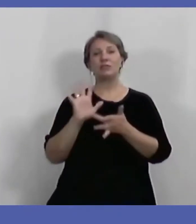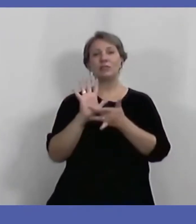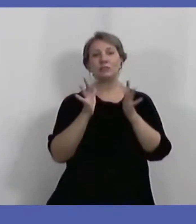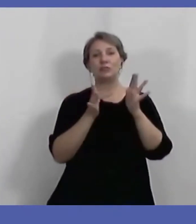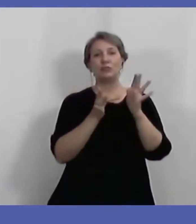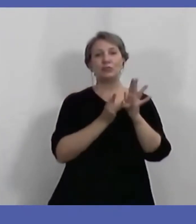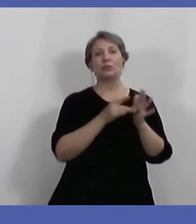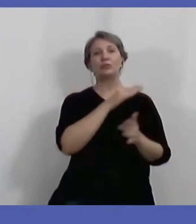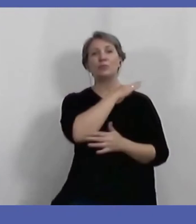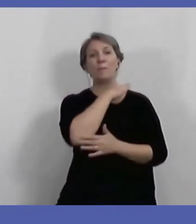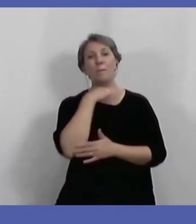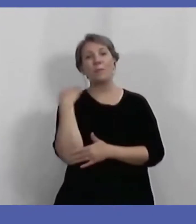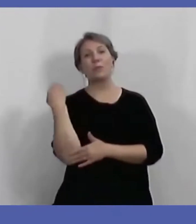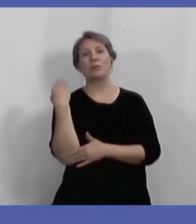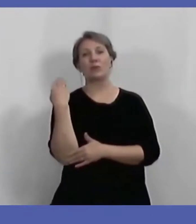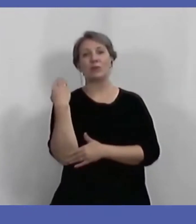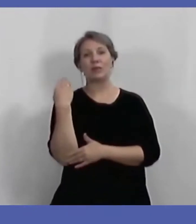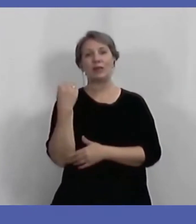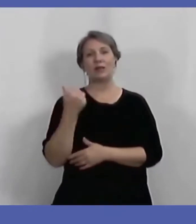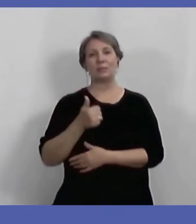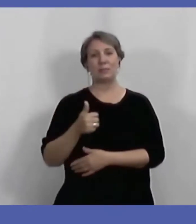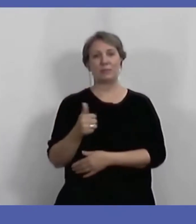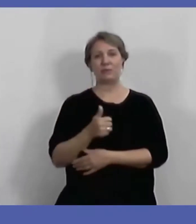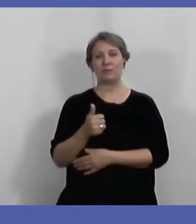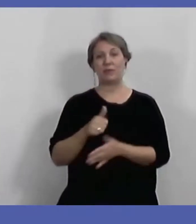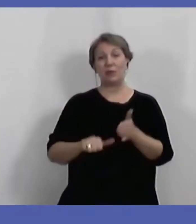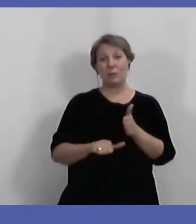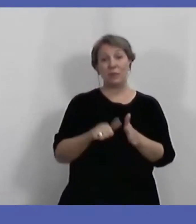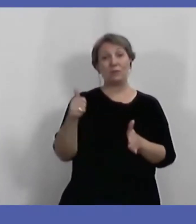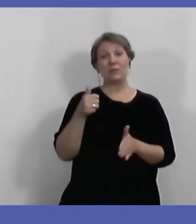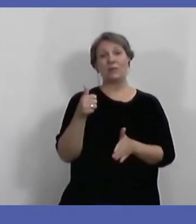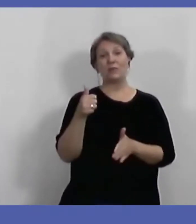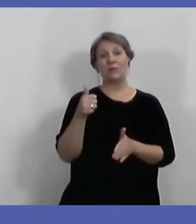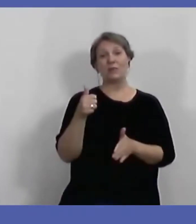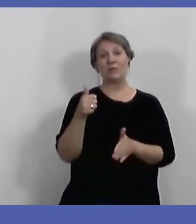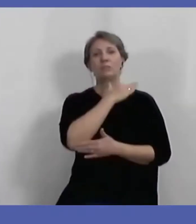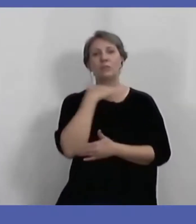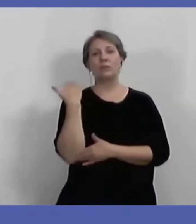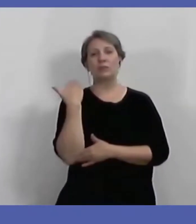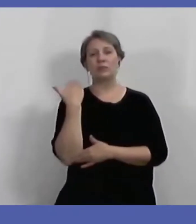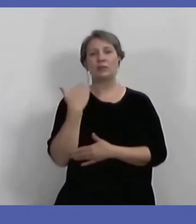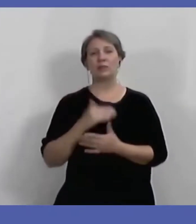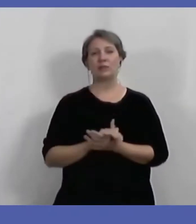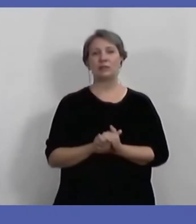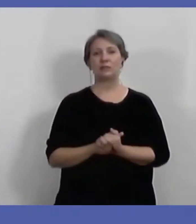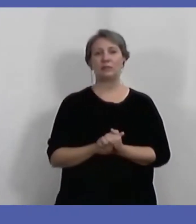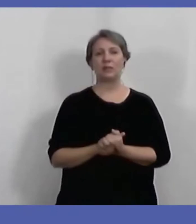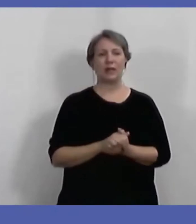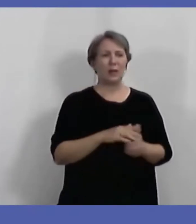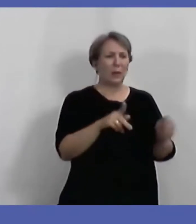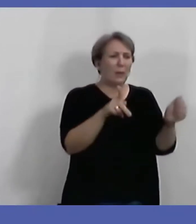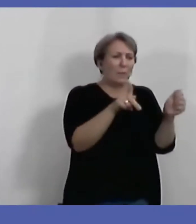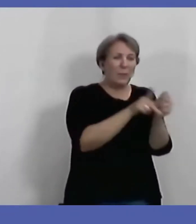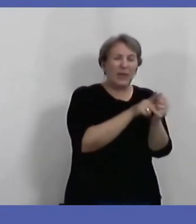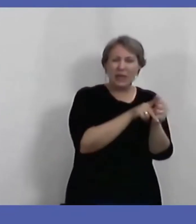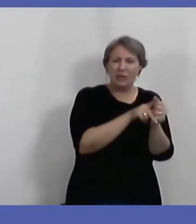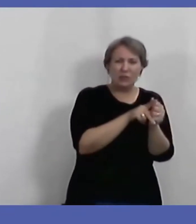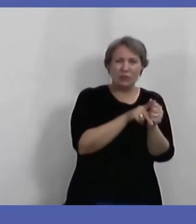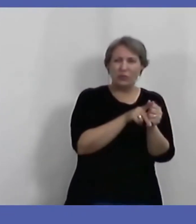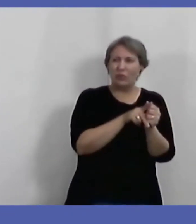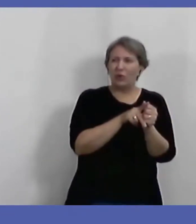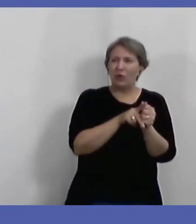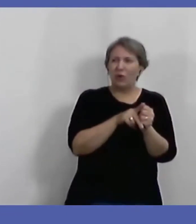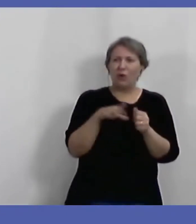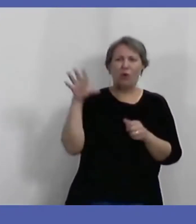Mas todo mundo, Pedro, por exemplo, viu só a parte de ser morto. Pedro acho que não entendeu, acho que nunca ouviu falar